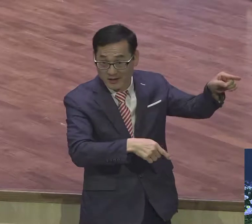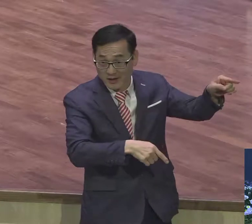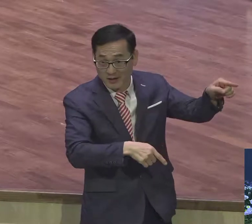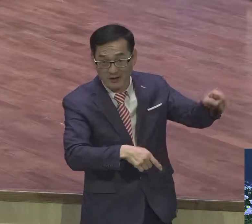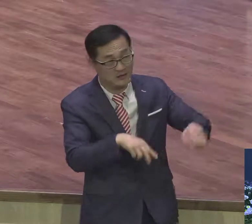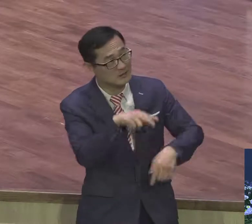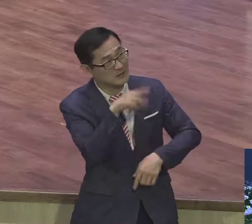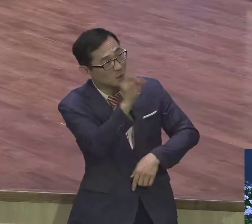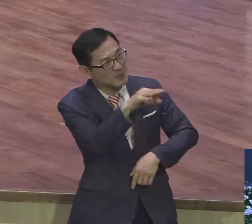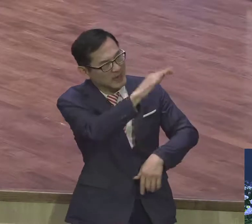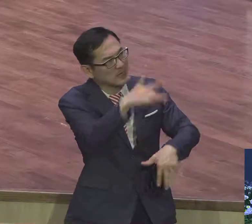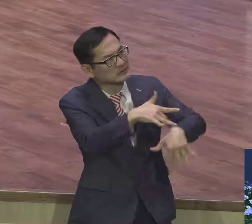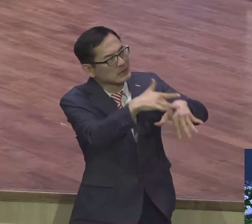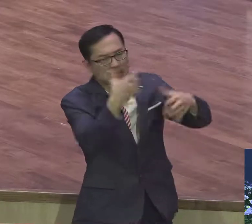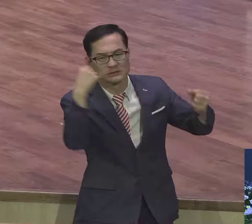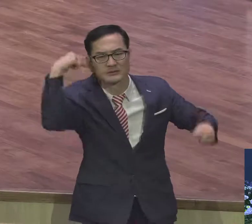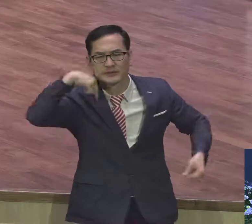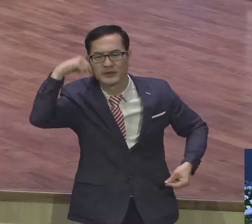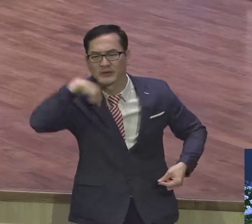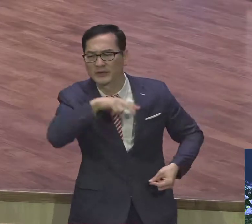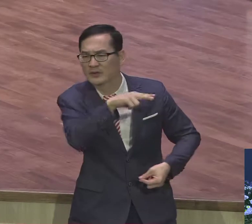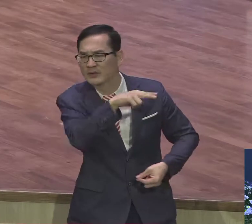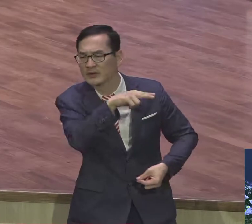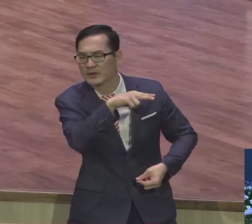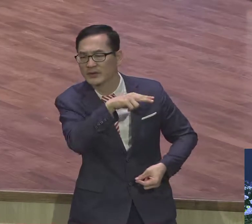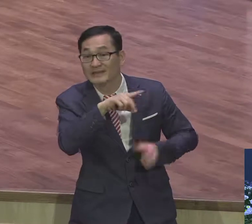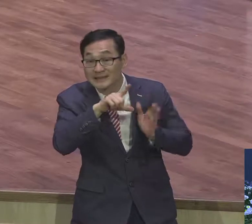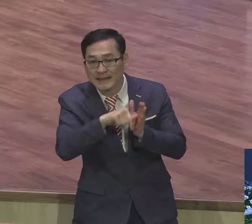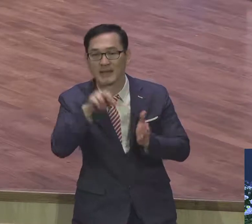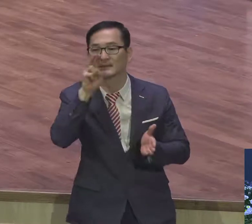뭡니까? 뭐였죠?